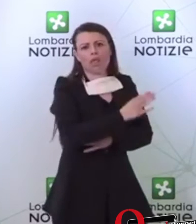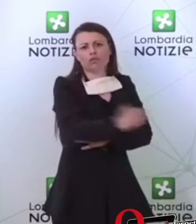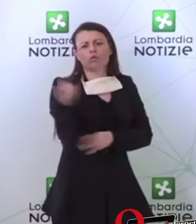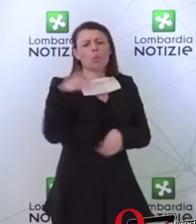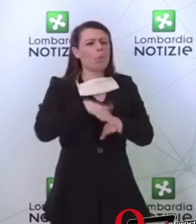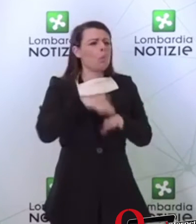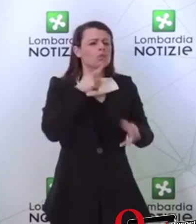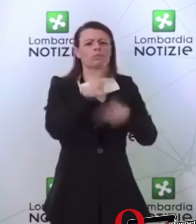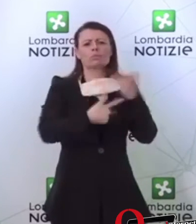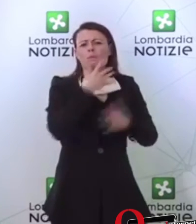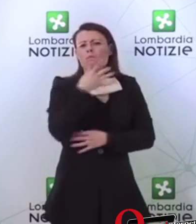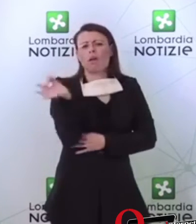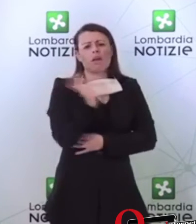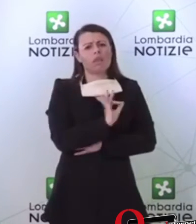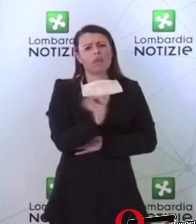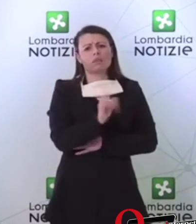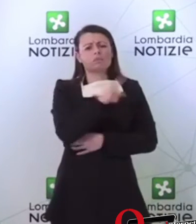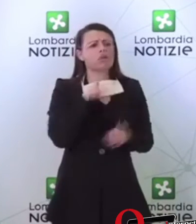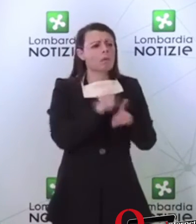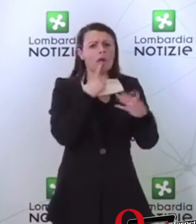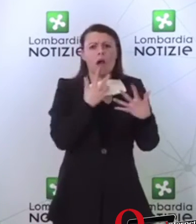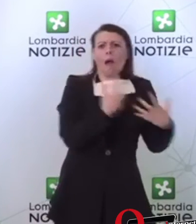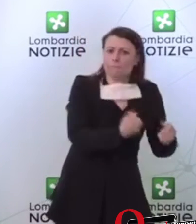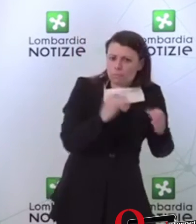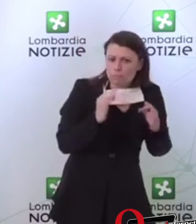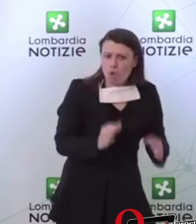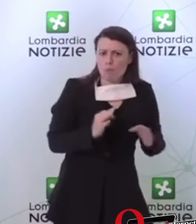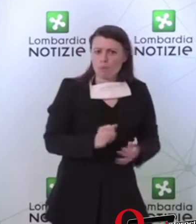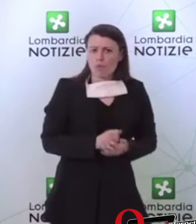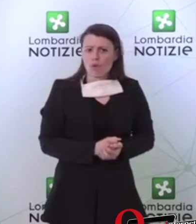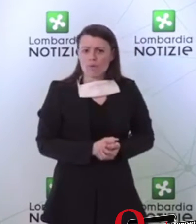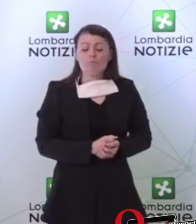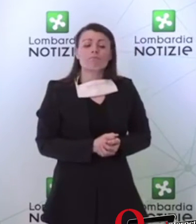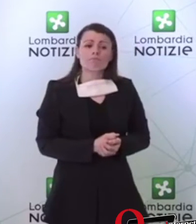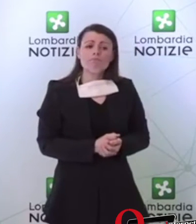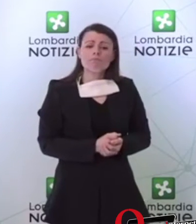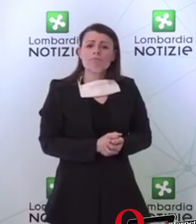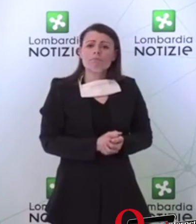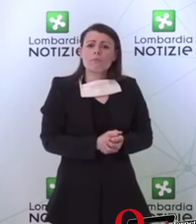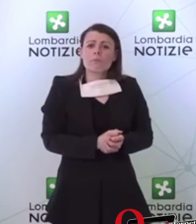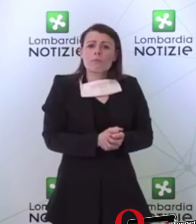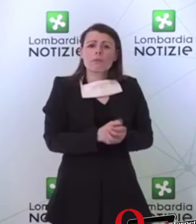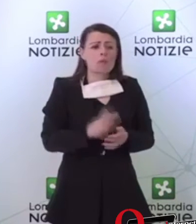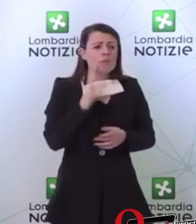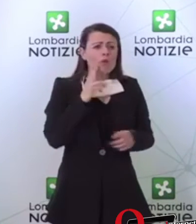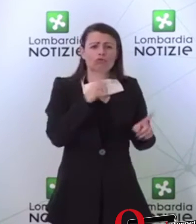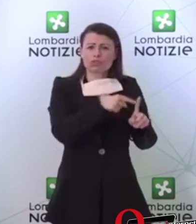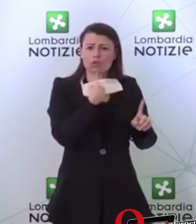ha saputo essere veramente molto coinvolgente nel ricordare, per esempio, la